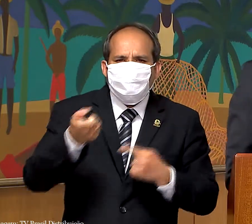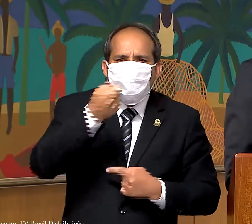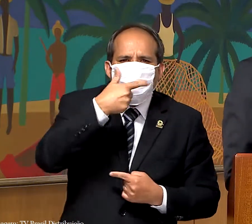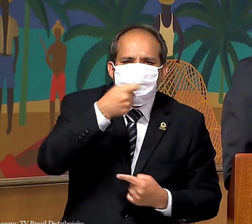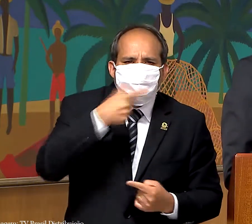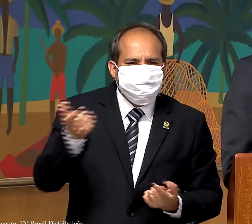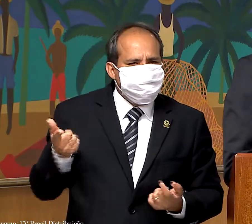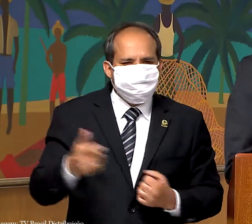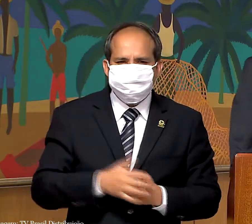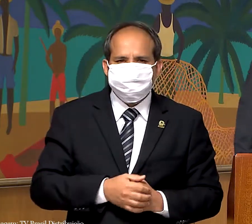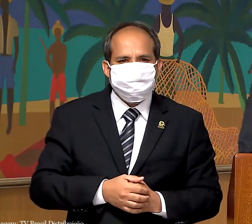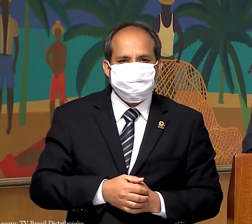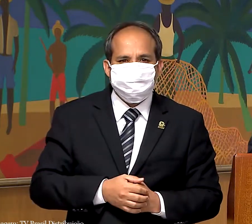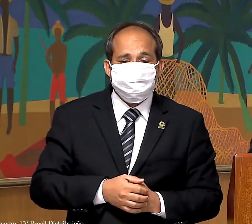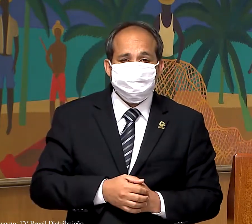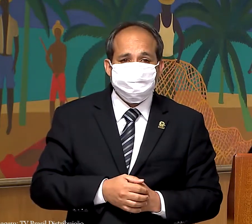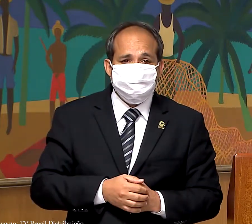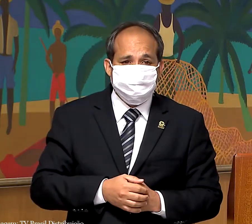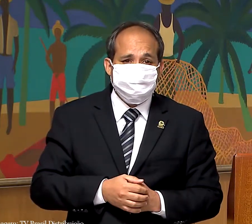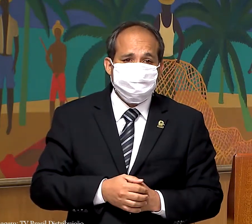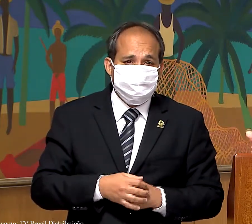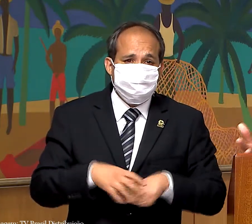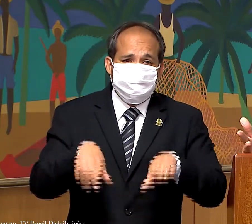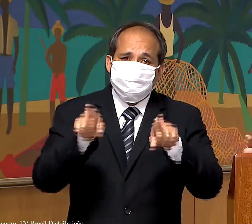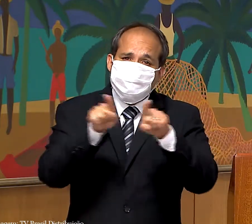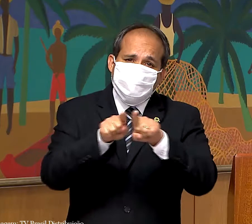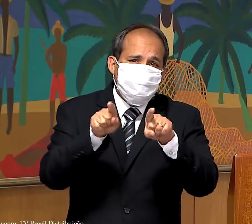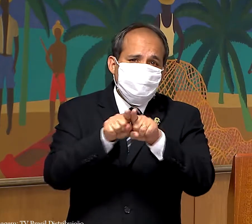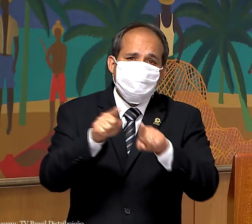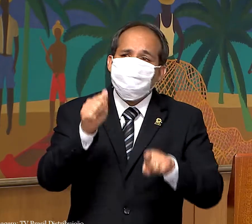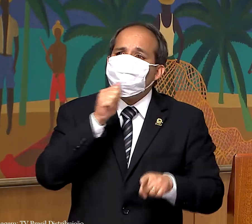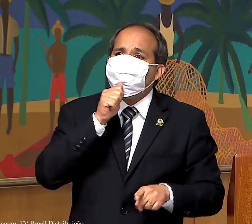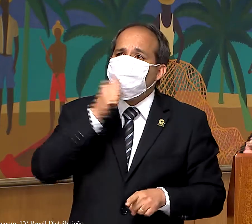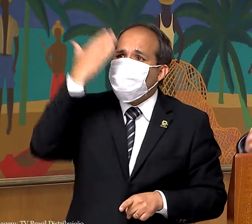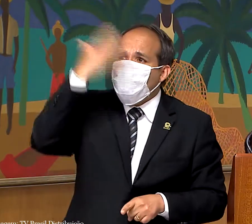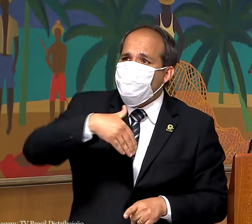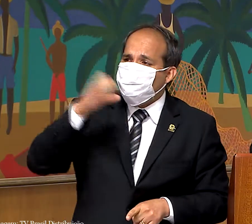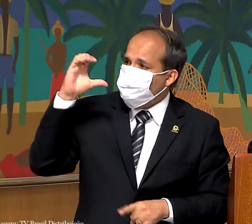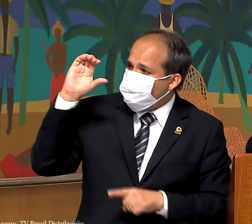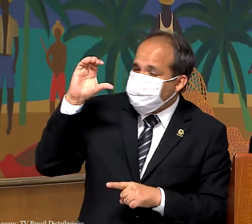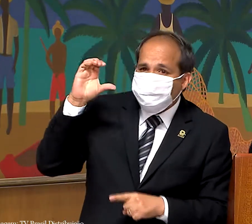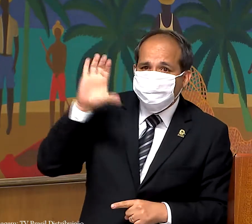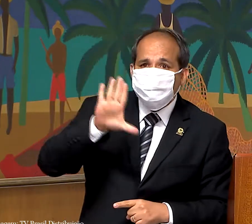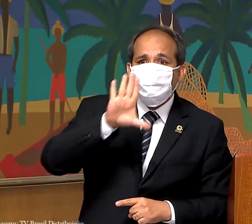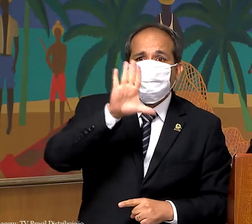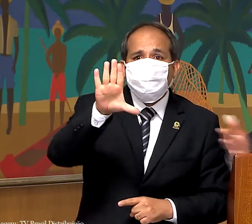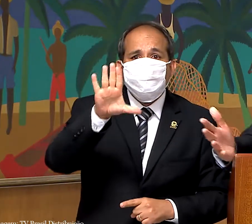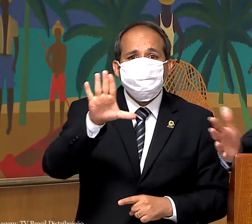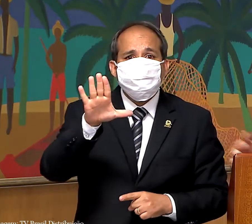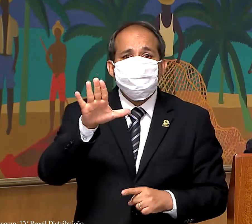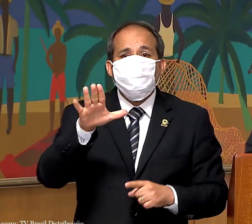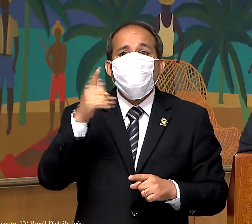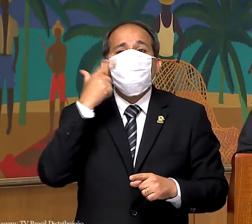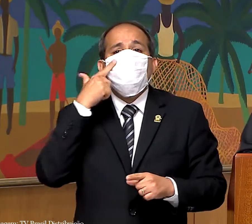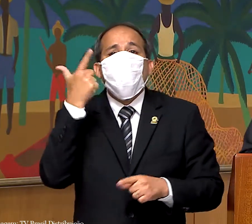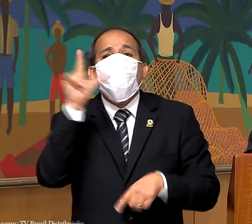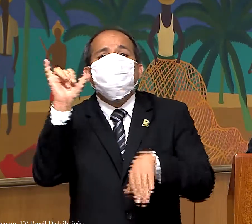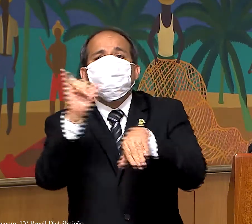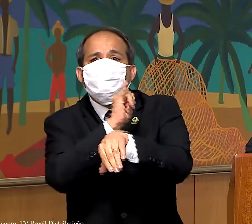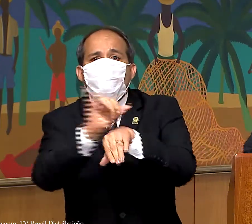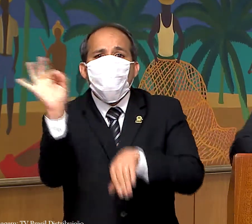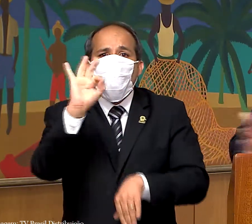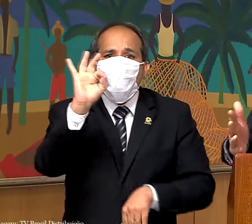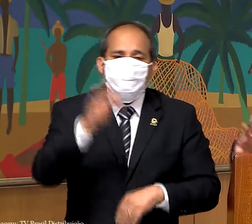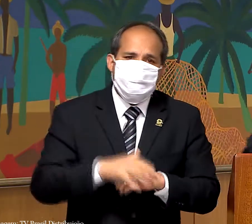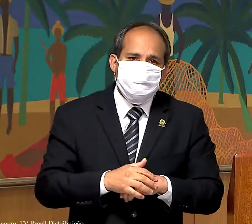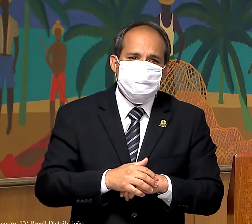medicamento, mesmo que não tinha comprovação científica, mas ele não apresentava uma alternativa. O que